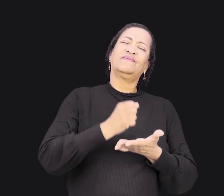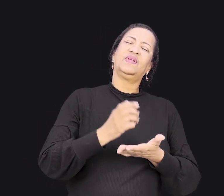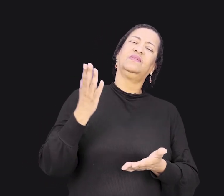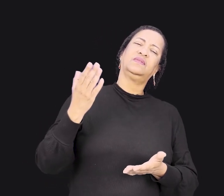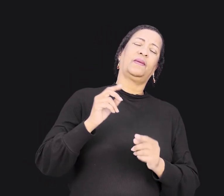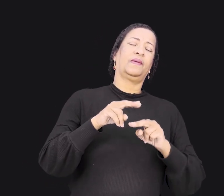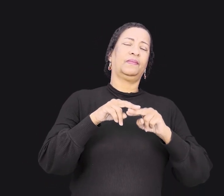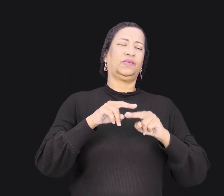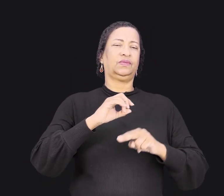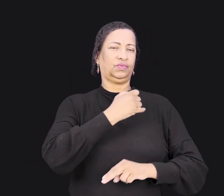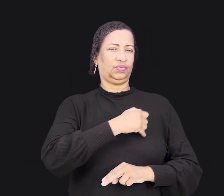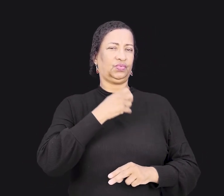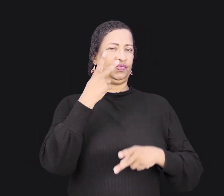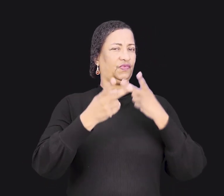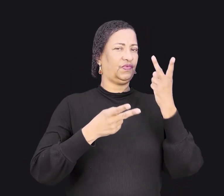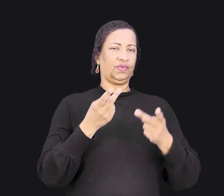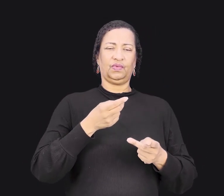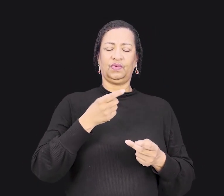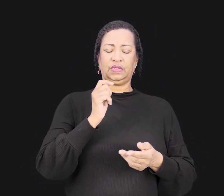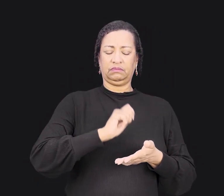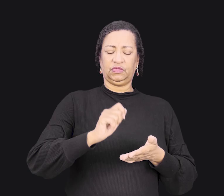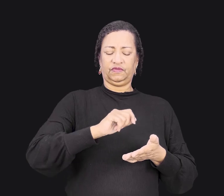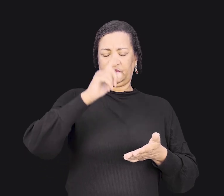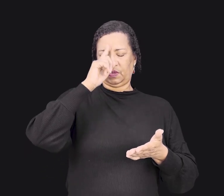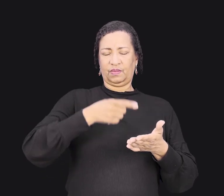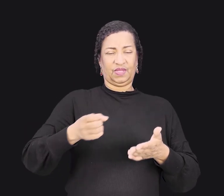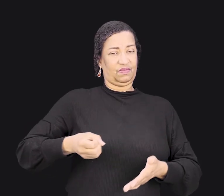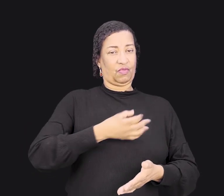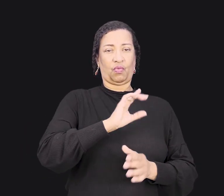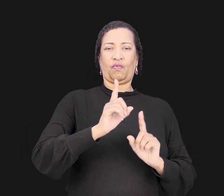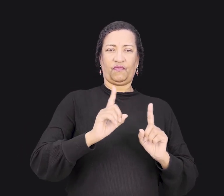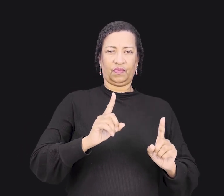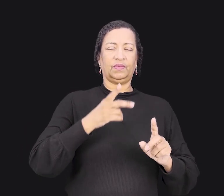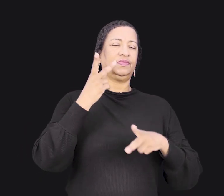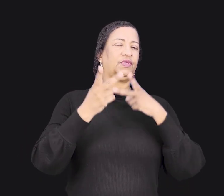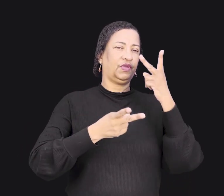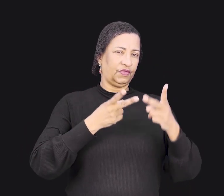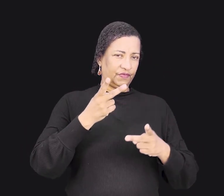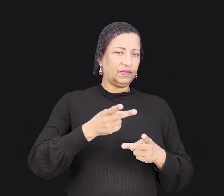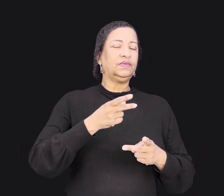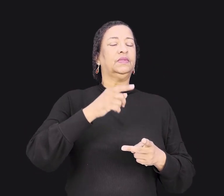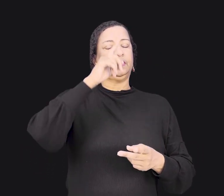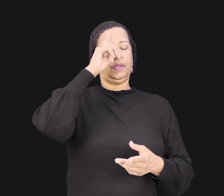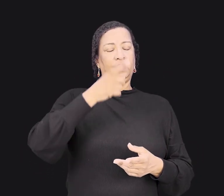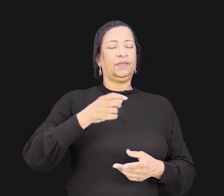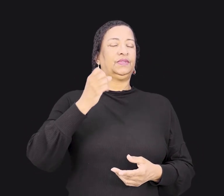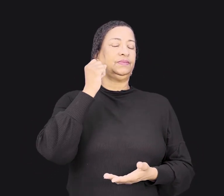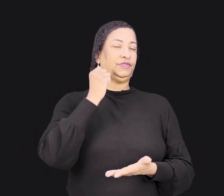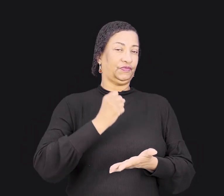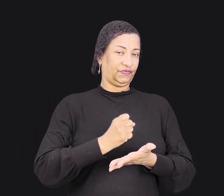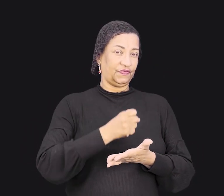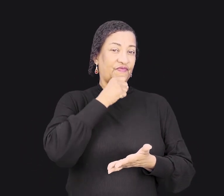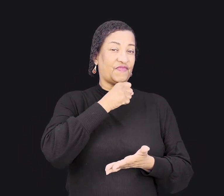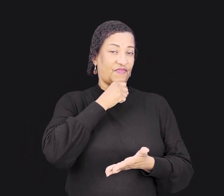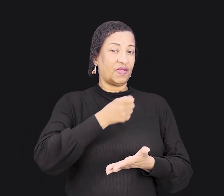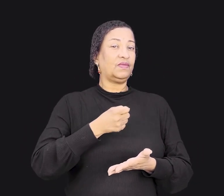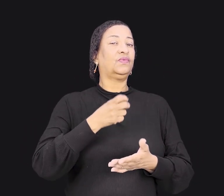estava escrevendo um mandamento novo. Ao mesmo tempo que ele diz que estava escrevendo um mandamento antigo, também afirma estar escrevendo um mandamento